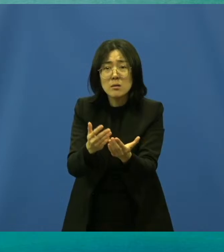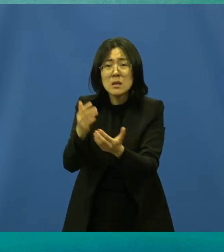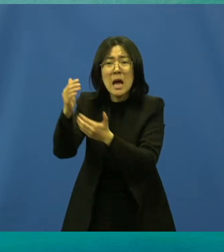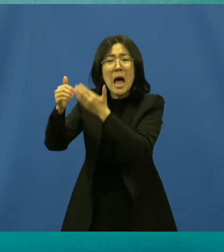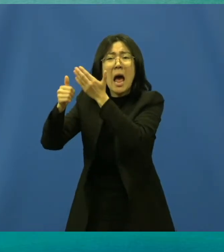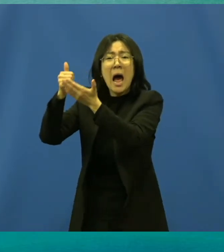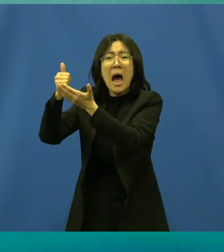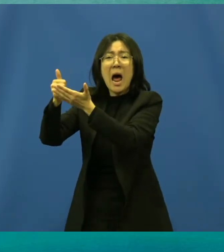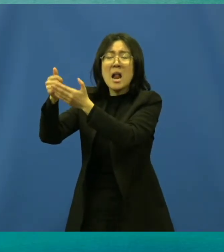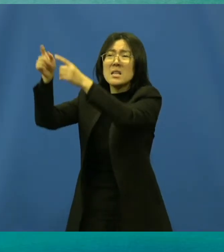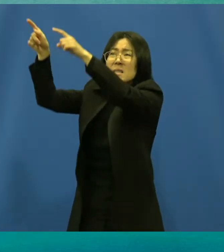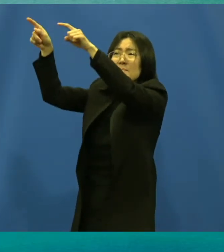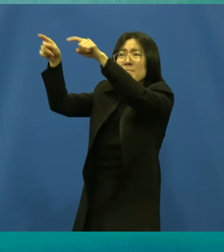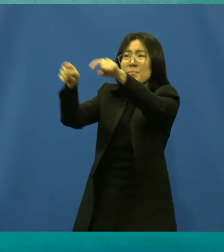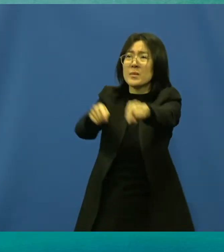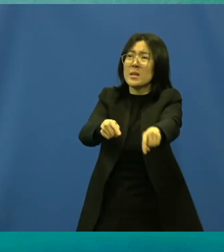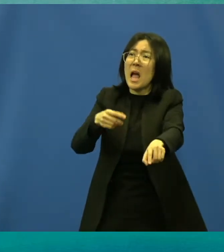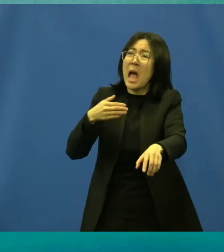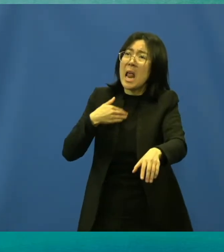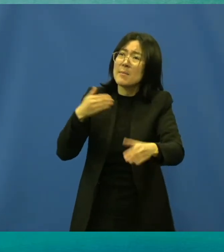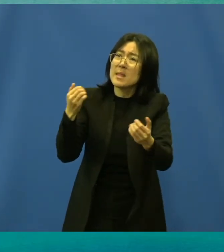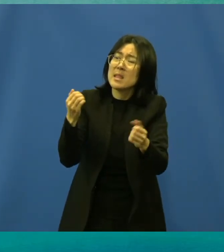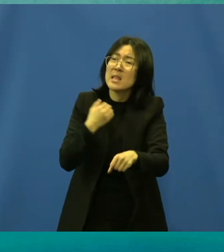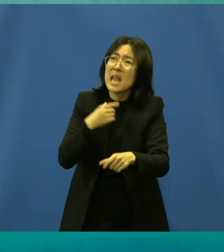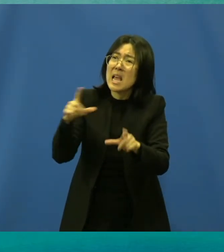것입니다. 하나님은 별별 일들에 관여하십니다.